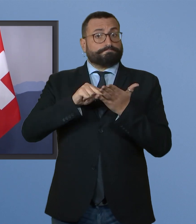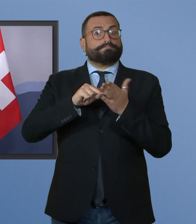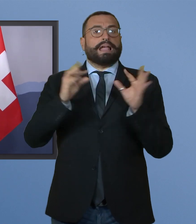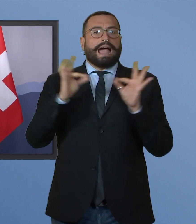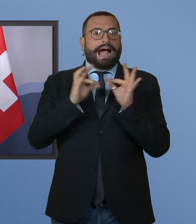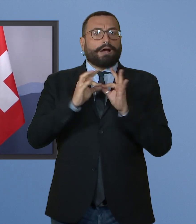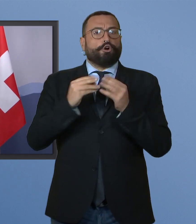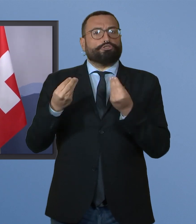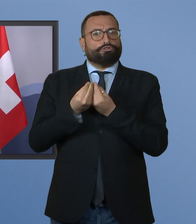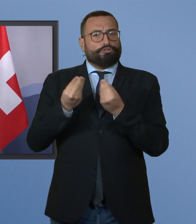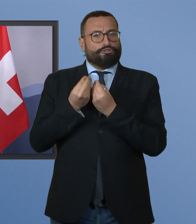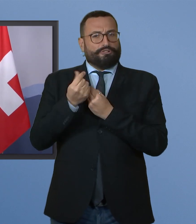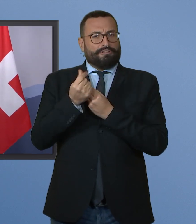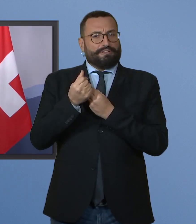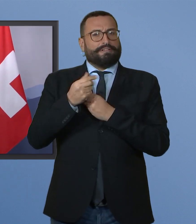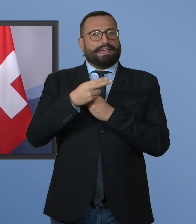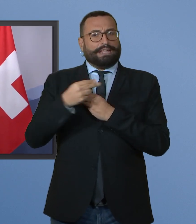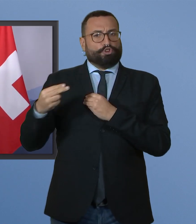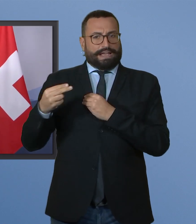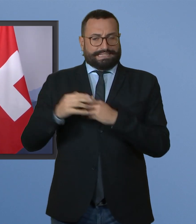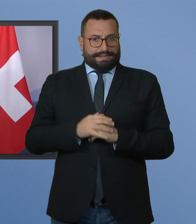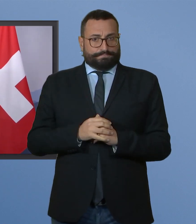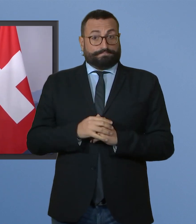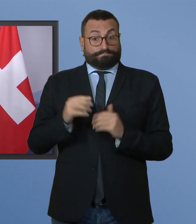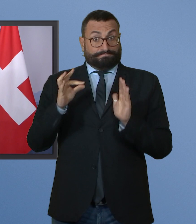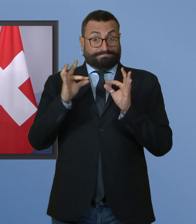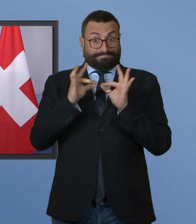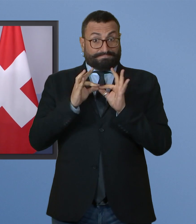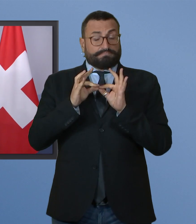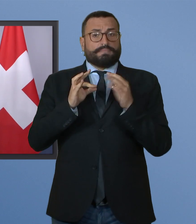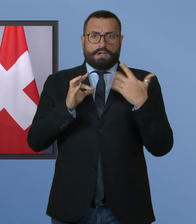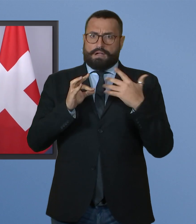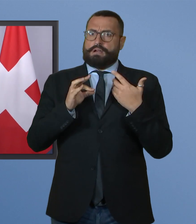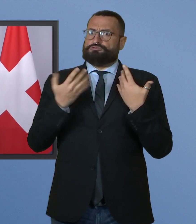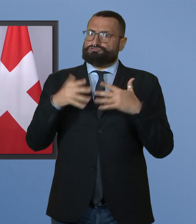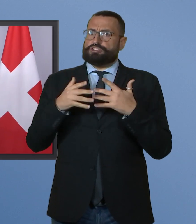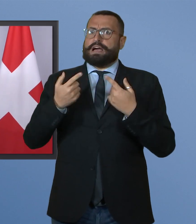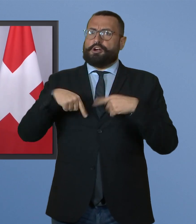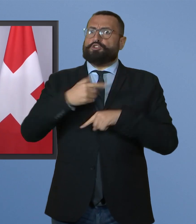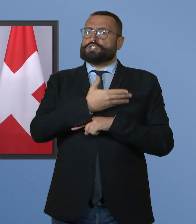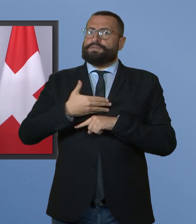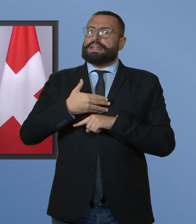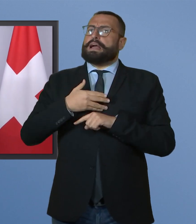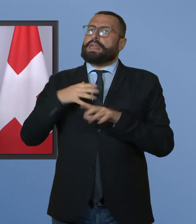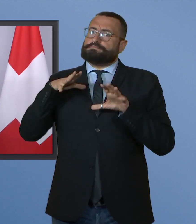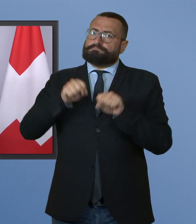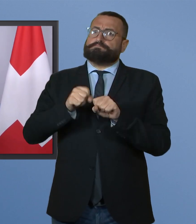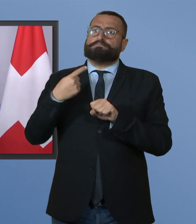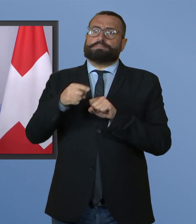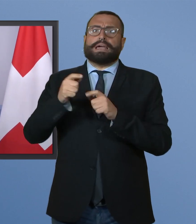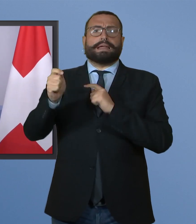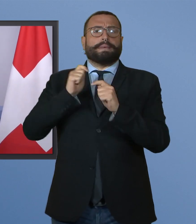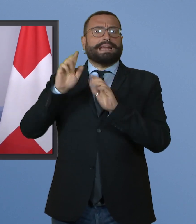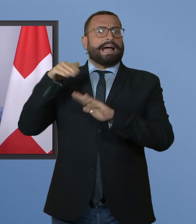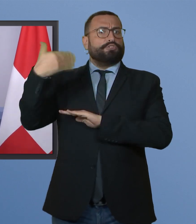sull'accordo di partenariato economico con l'indonesia questo accordo fa parte dell'impegno profuso dal consiglio federale per migliorare l'accesso ai mercati